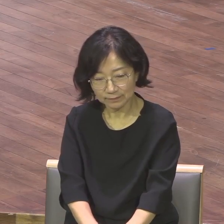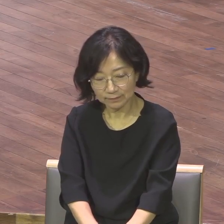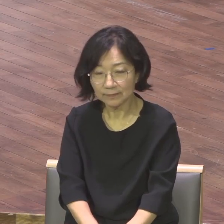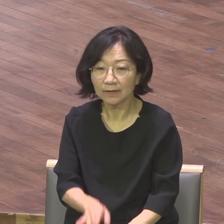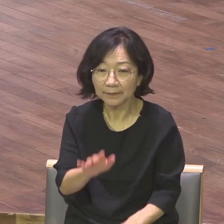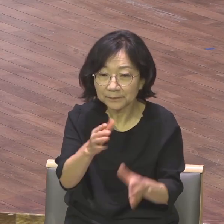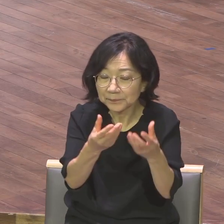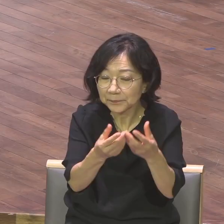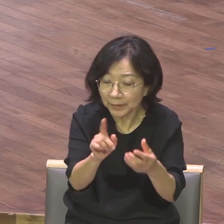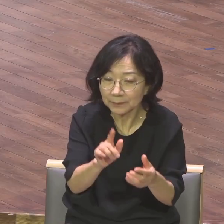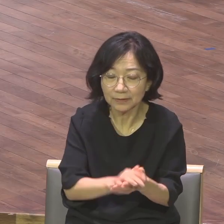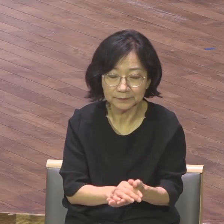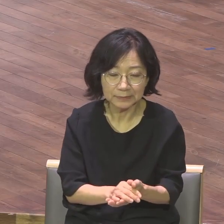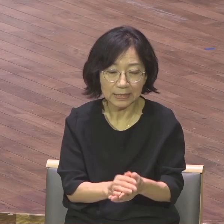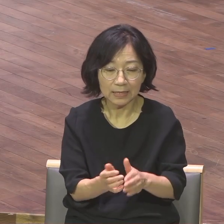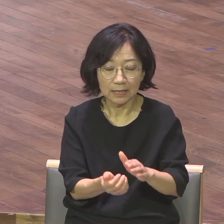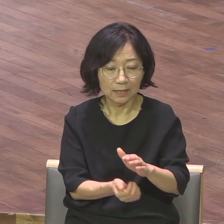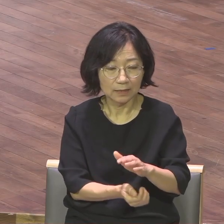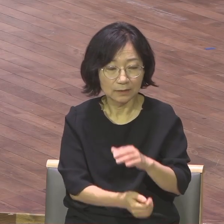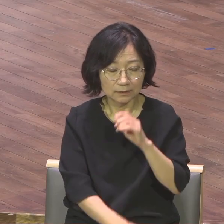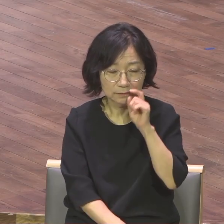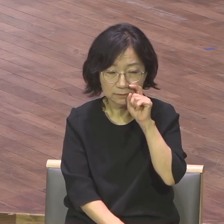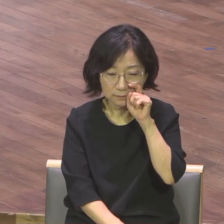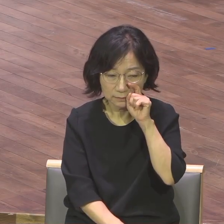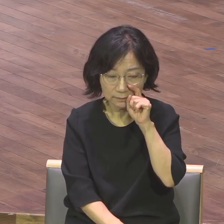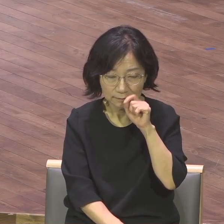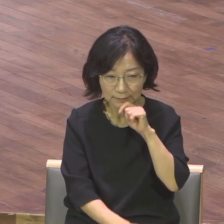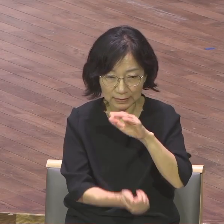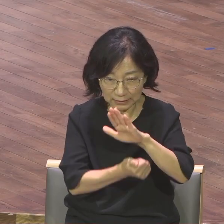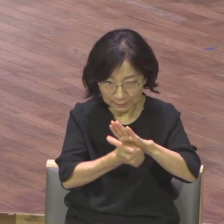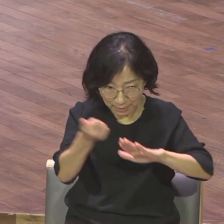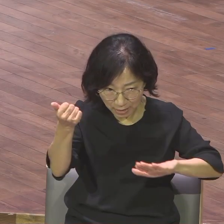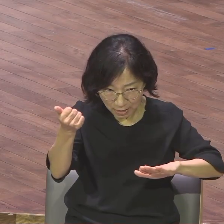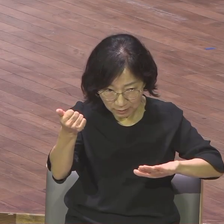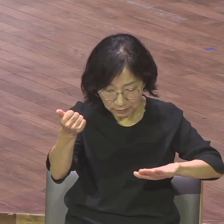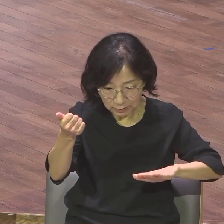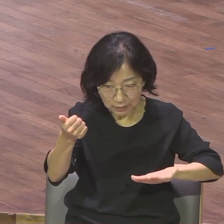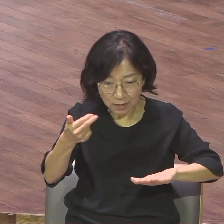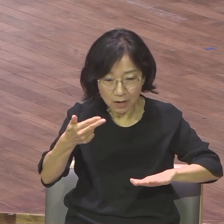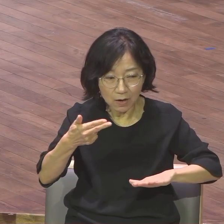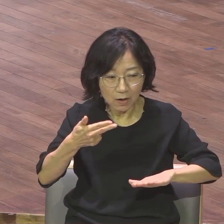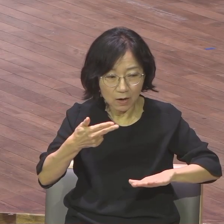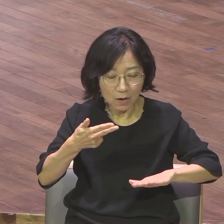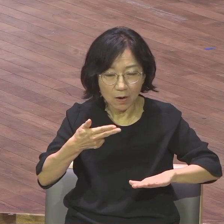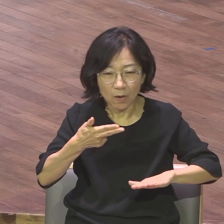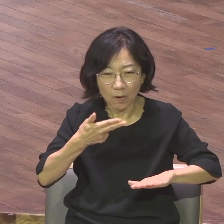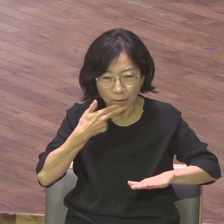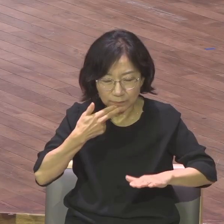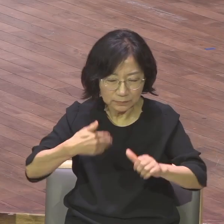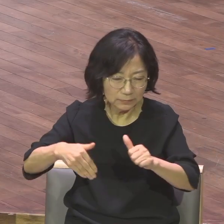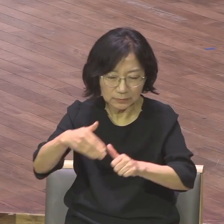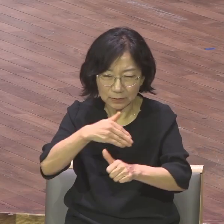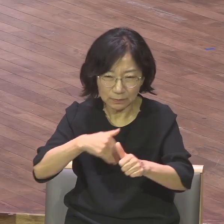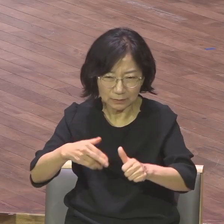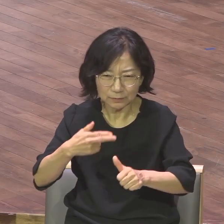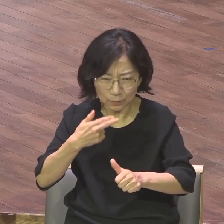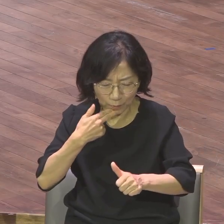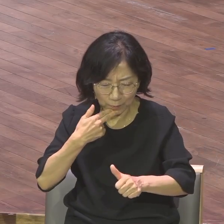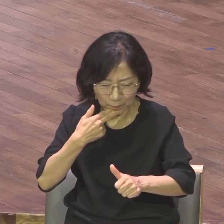희망이 없는 상황은 없다. 다만 희망을 버리는 사람들만 있을 뿐이다.